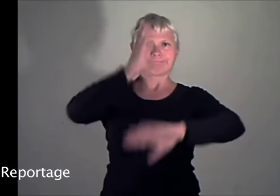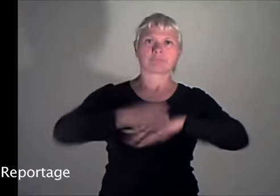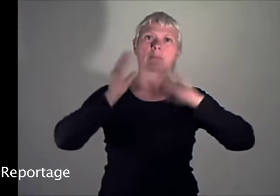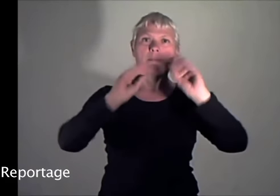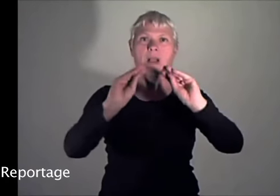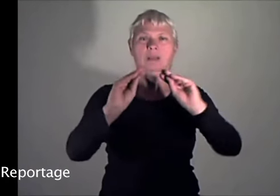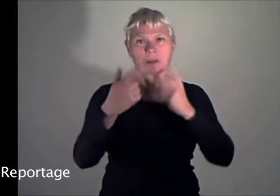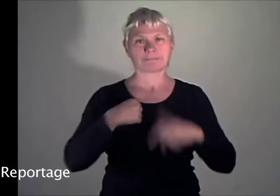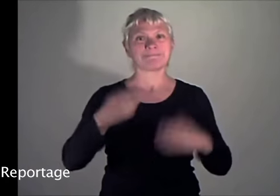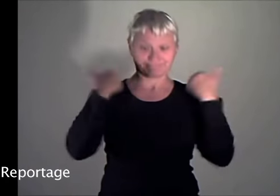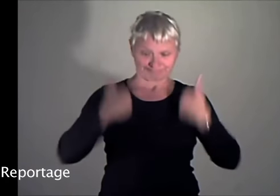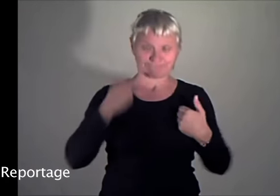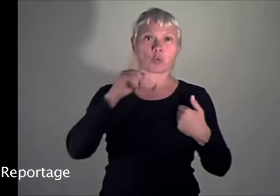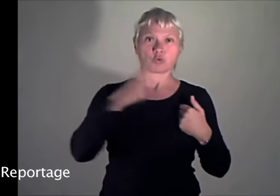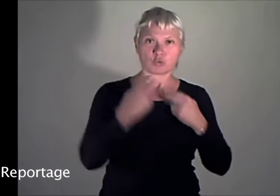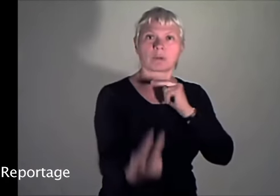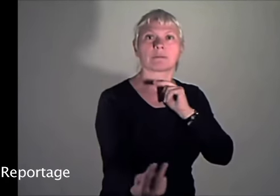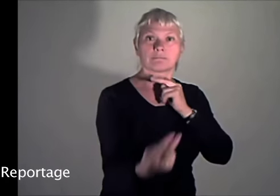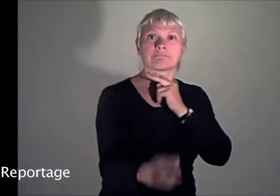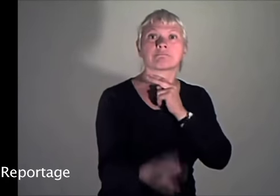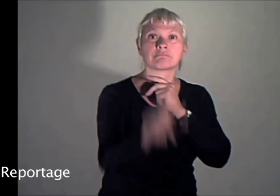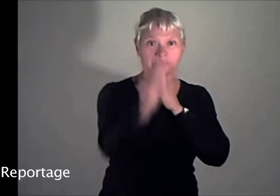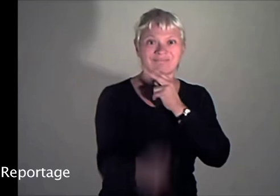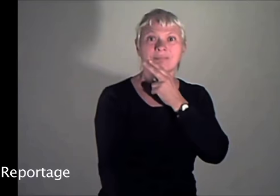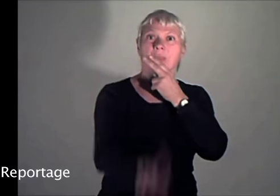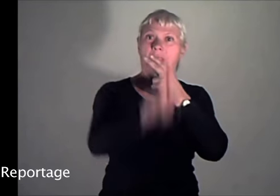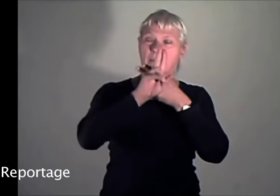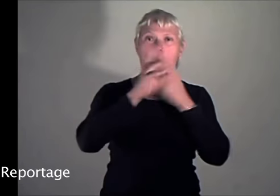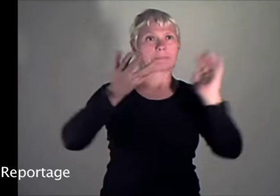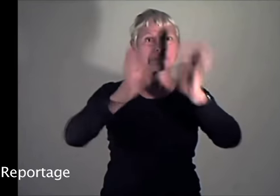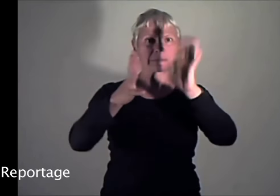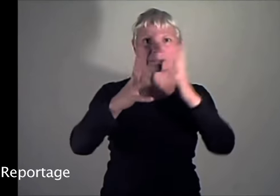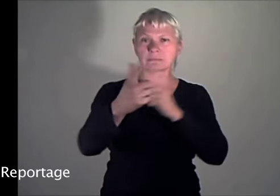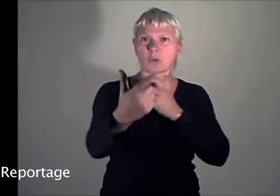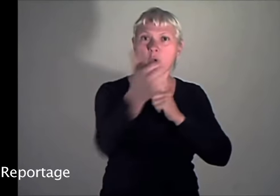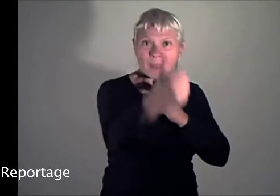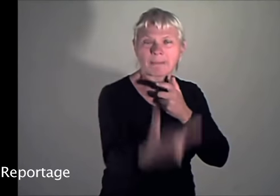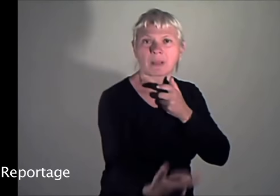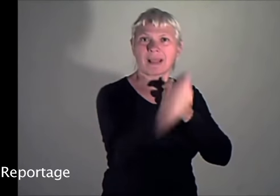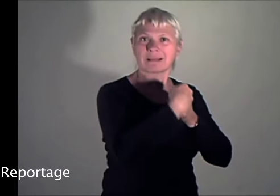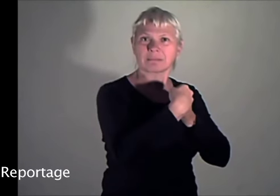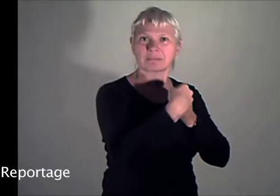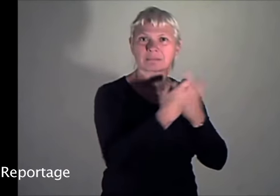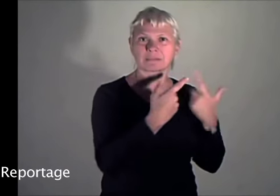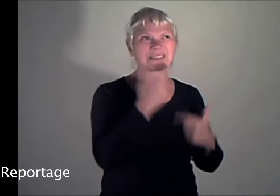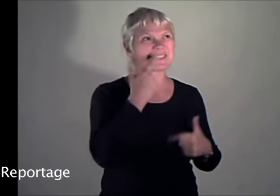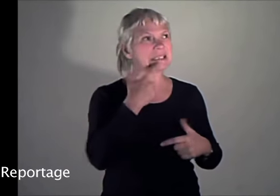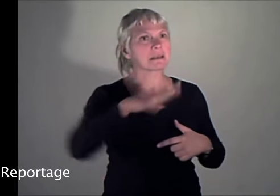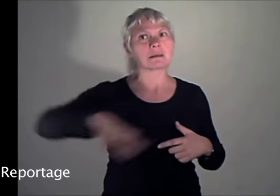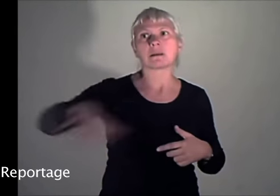qui vient vous voir et on dit ben voilà, j'entends pas. Et les gens répondent en langue des signes, ils s'adaptent. En fait, les